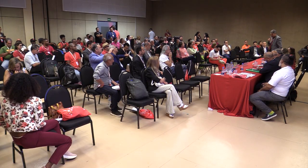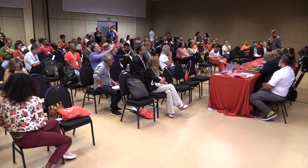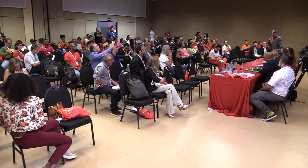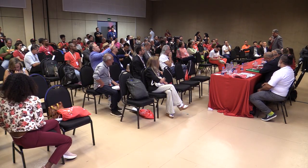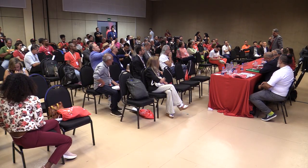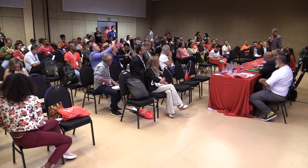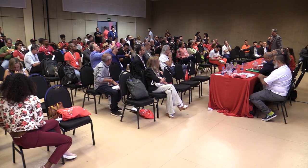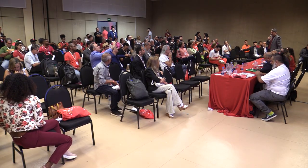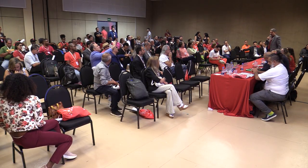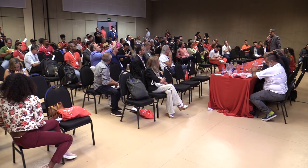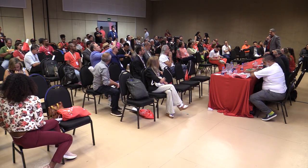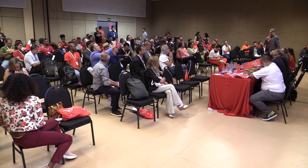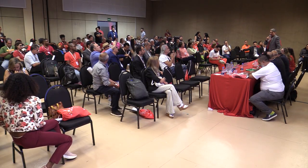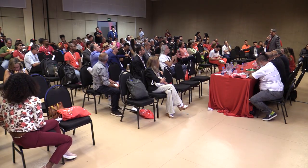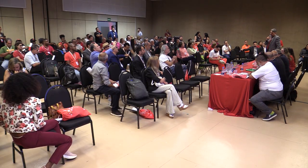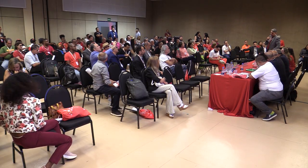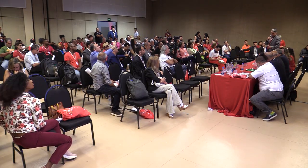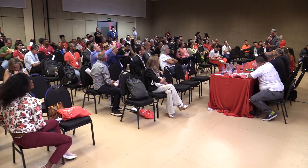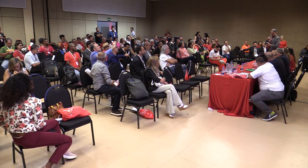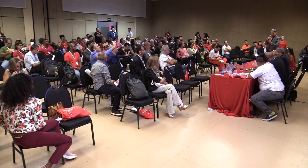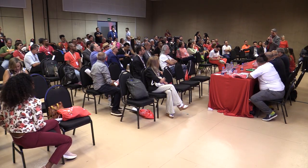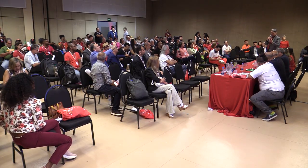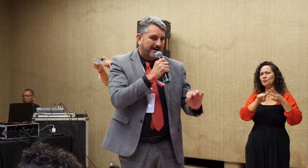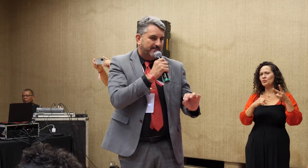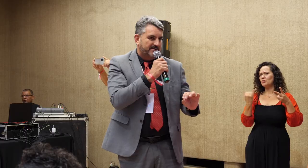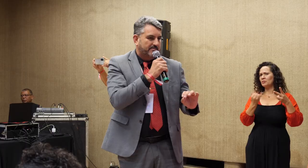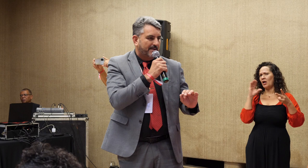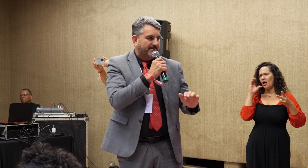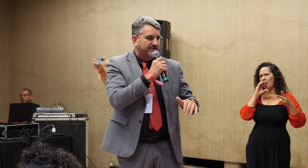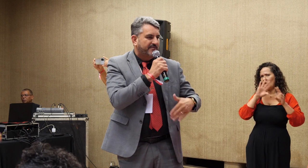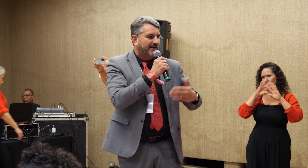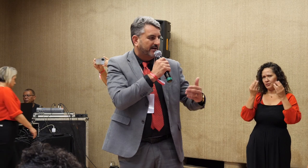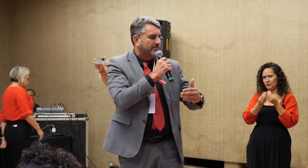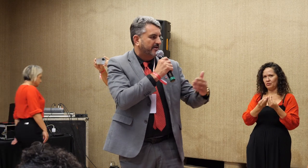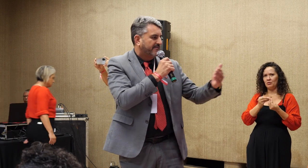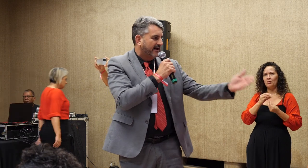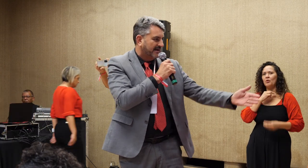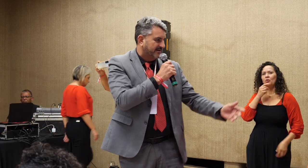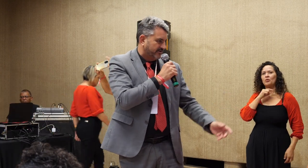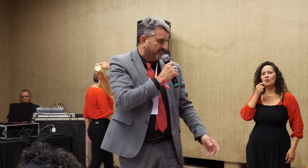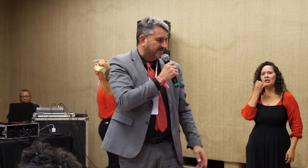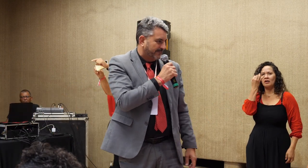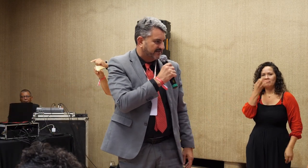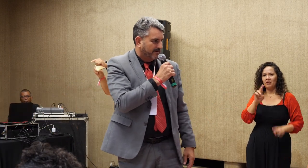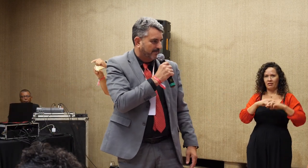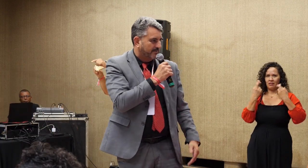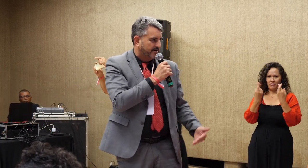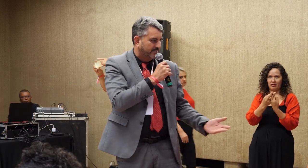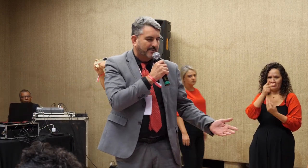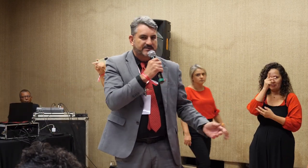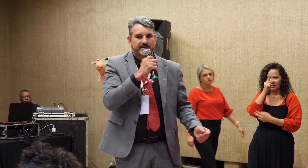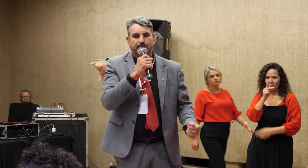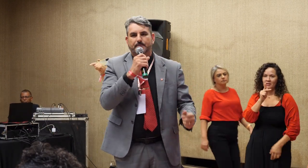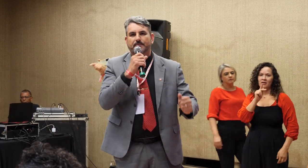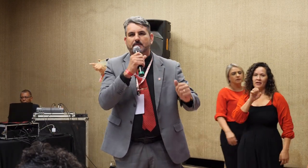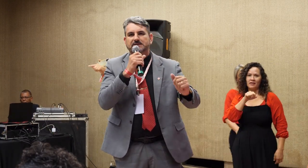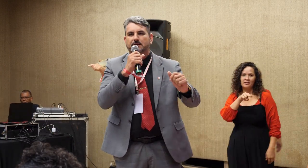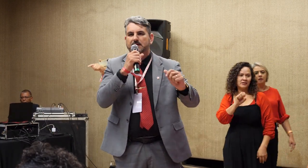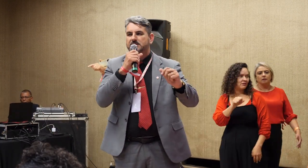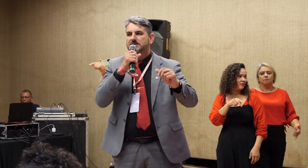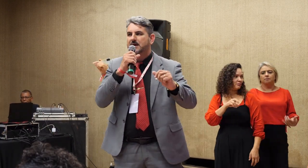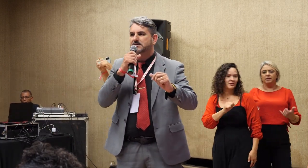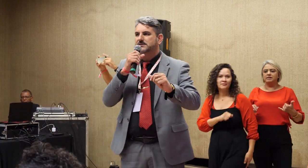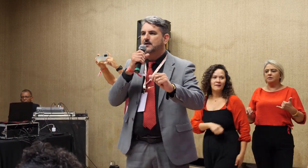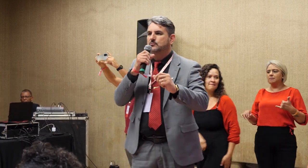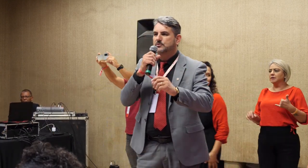presentes. Bom, são duas coisas muito rápidas, não dá para a gente falar aqui o que fala lá nas reuniões da Perseu Abramo, que temos mais tempo, mas